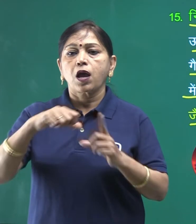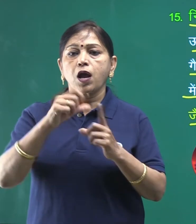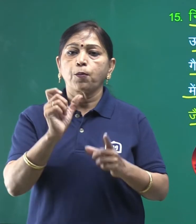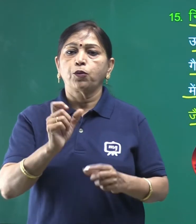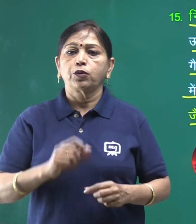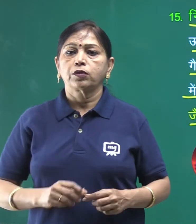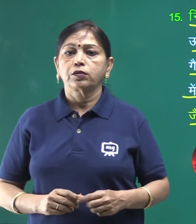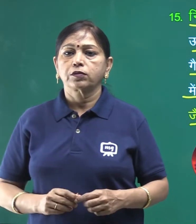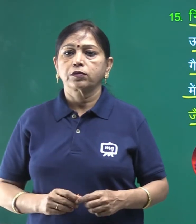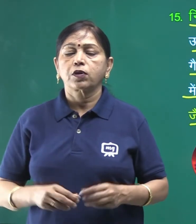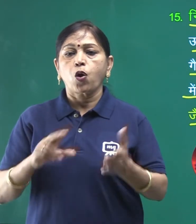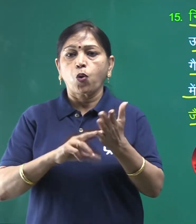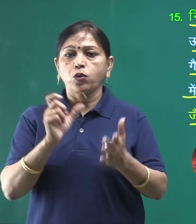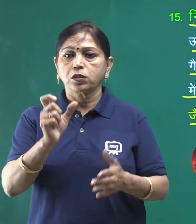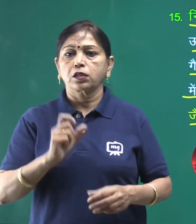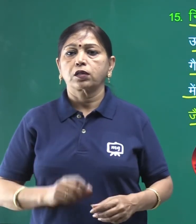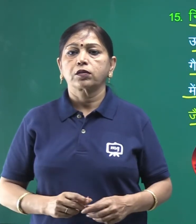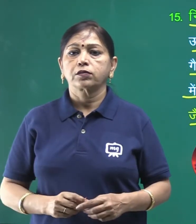कपूर, नौशादर।